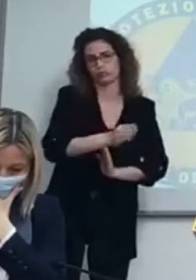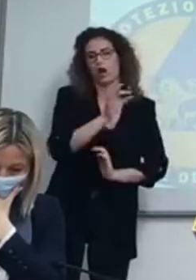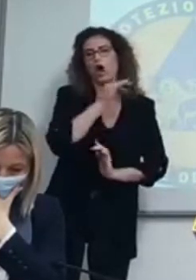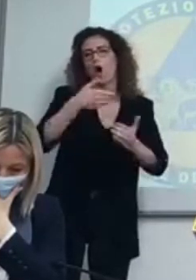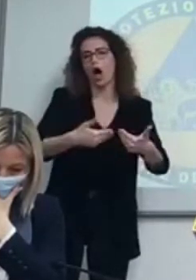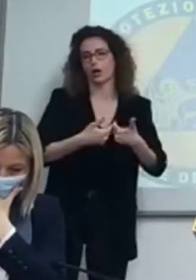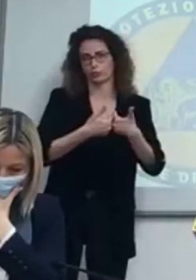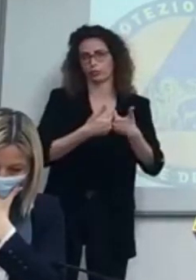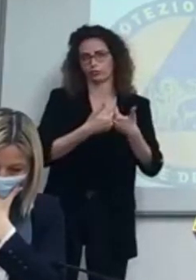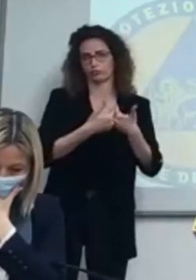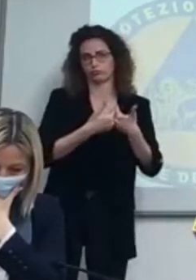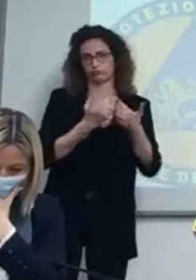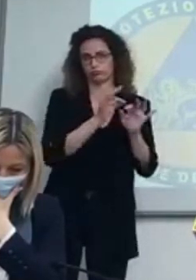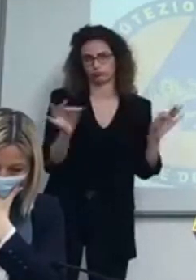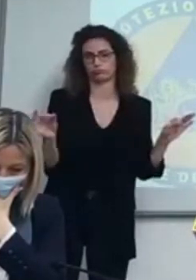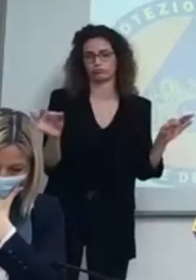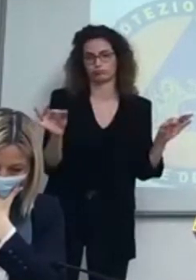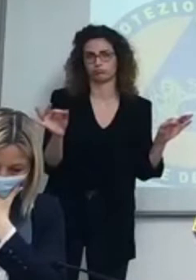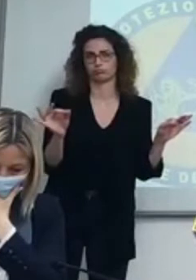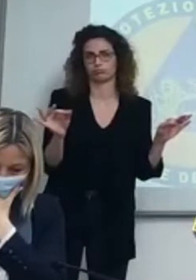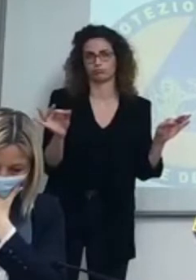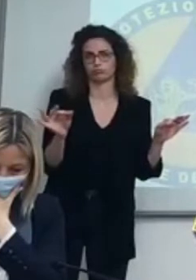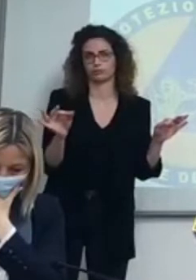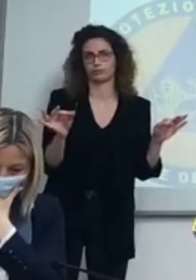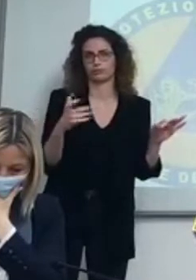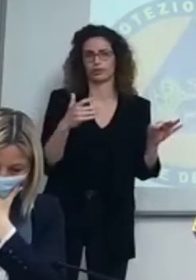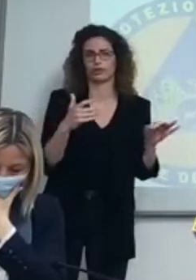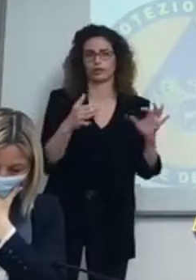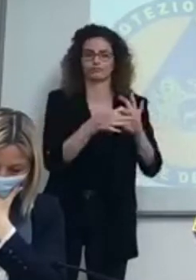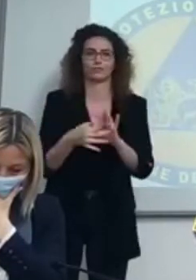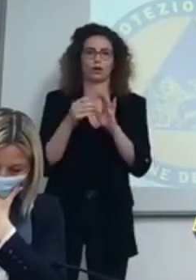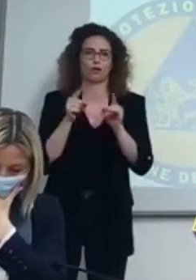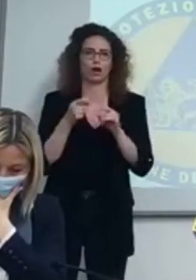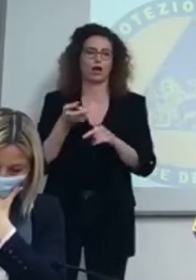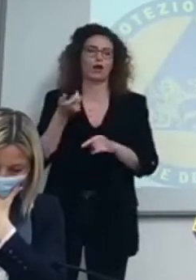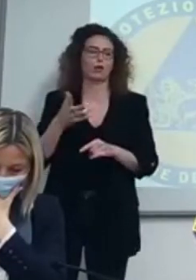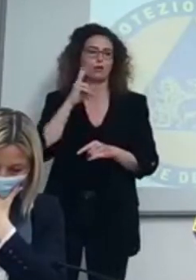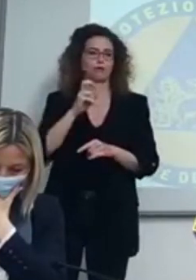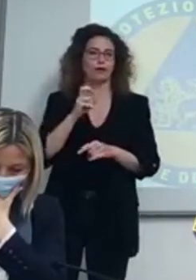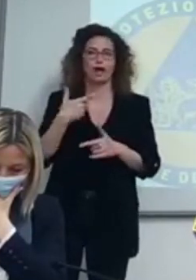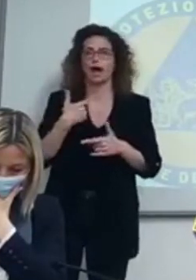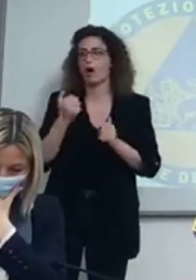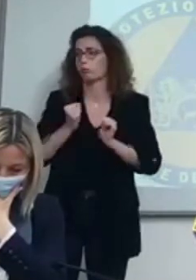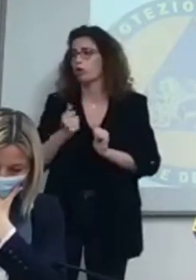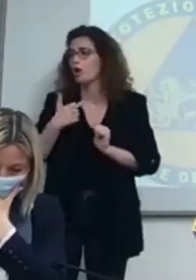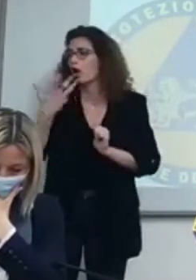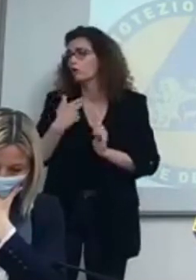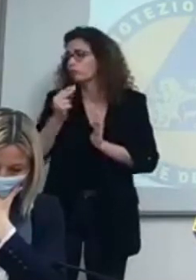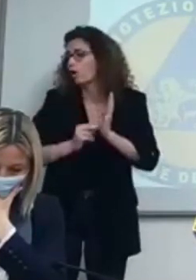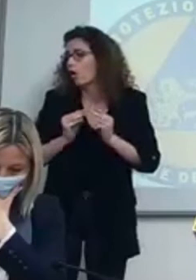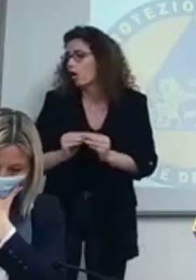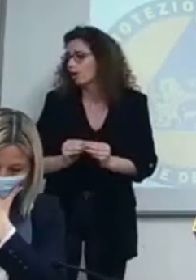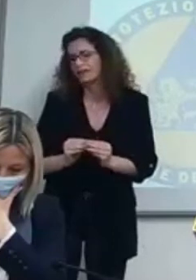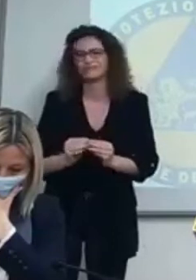aiutare direttamente da qualcuno, visto e considerato che evitiamo di intasare il numero verde con la semplice richiesta di dire io vorrei prenotarmi